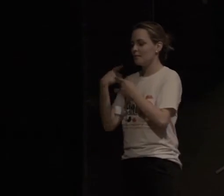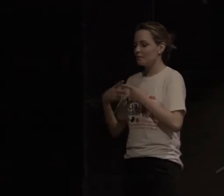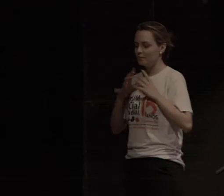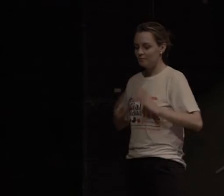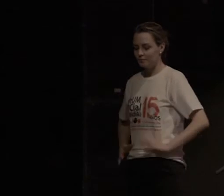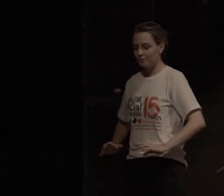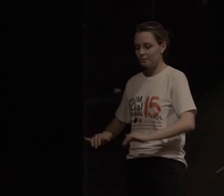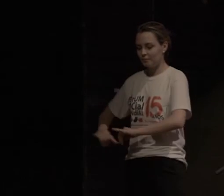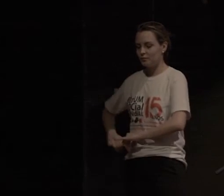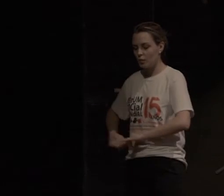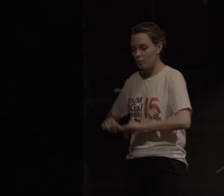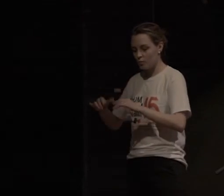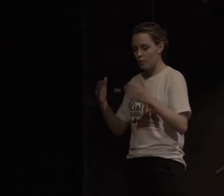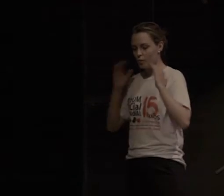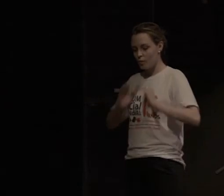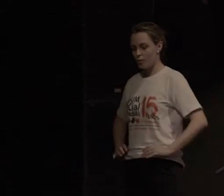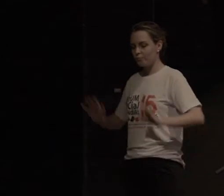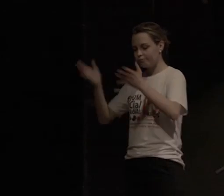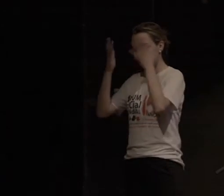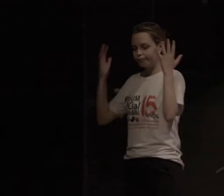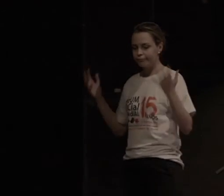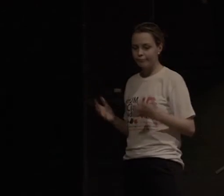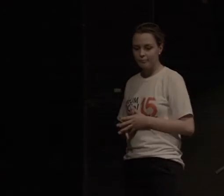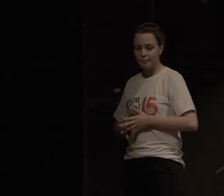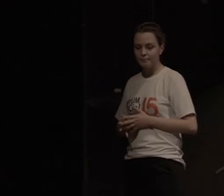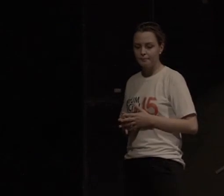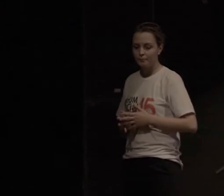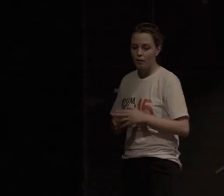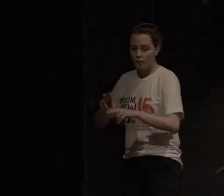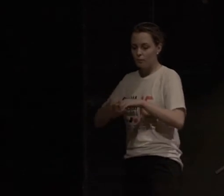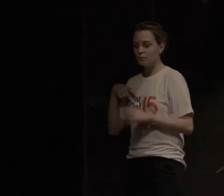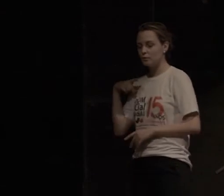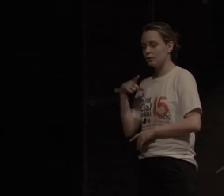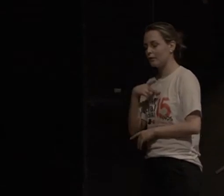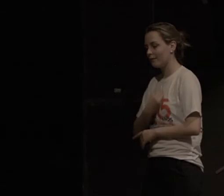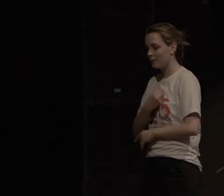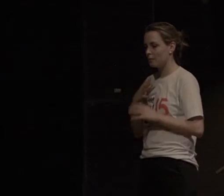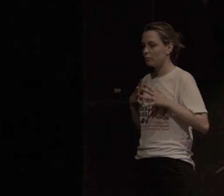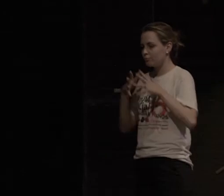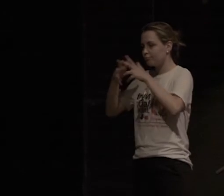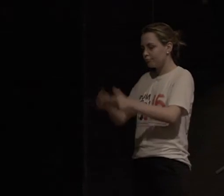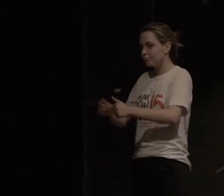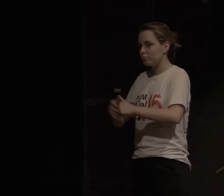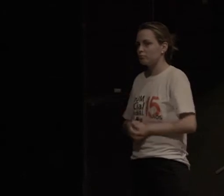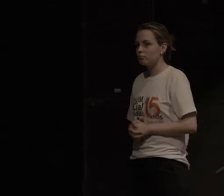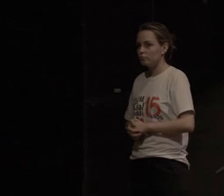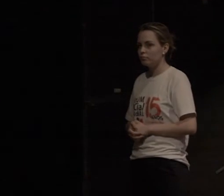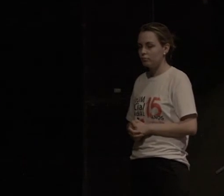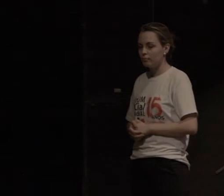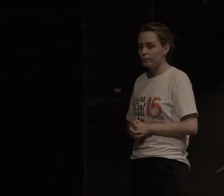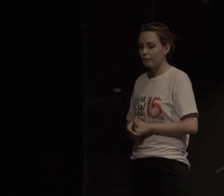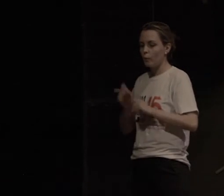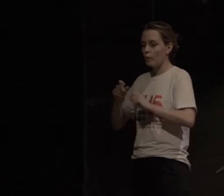alegra-se, o corpo celebra, o corpo festeja. É esse que está aí para todos nós. E também as emoções, a tal razão quente de